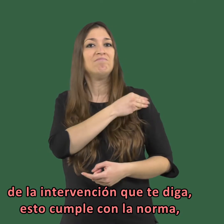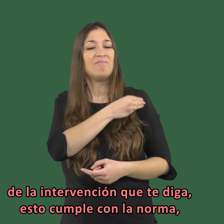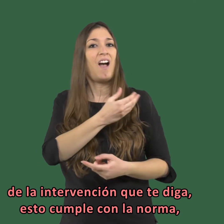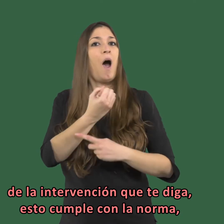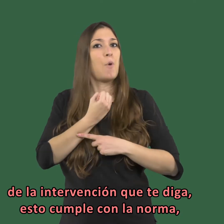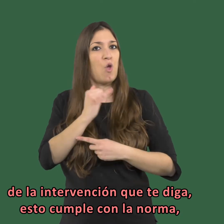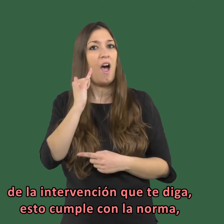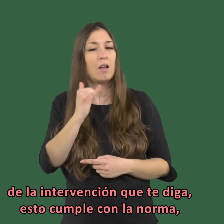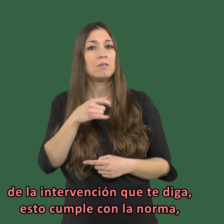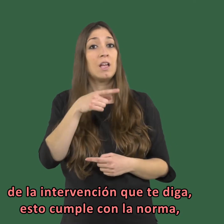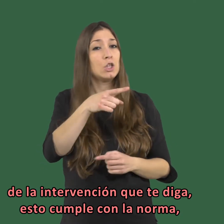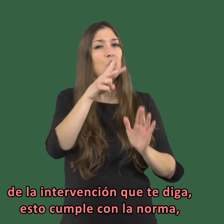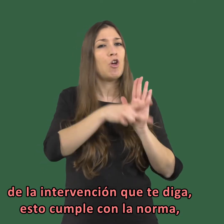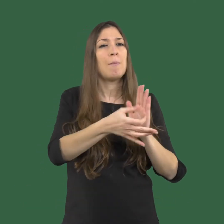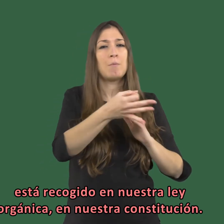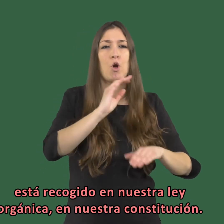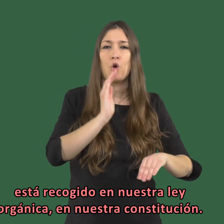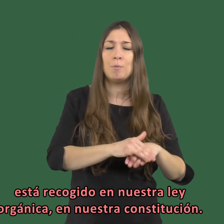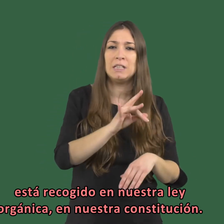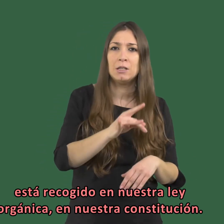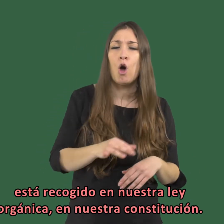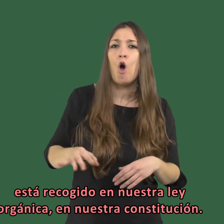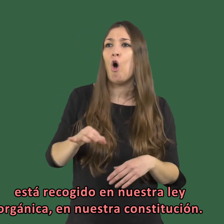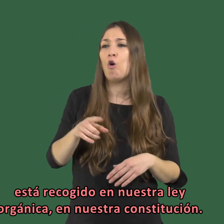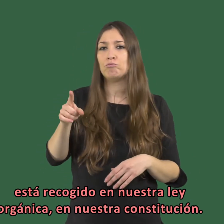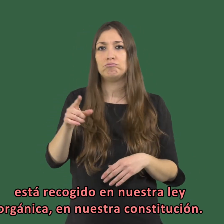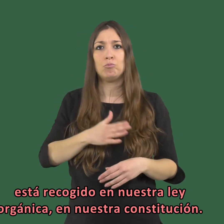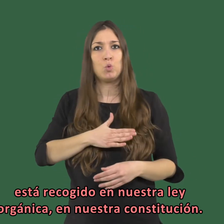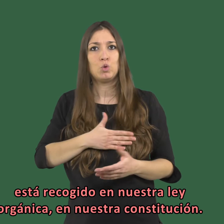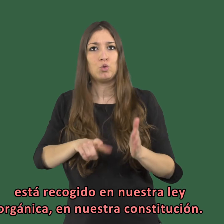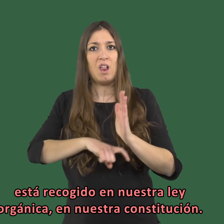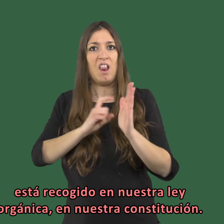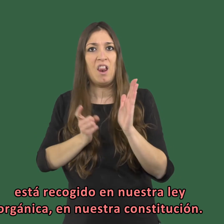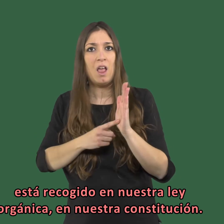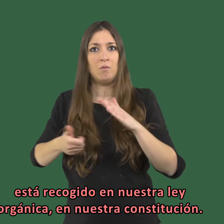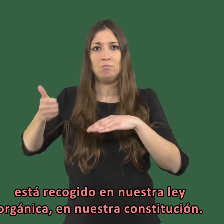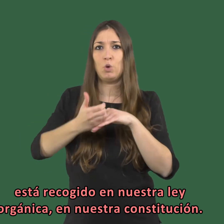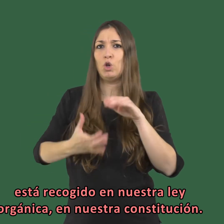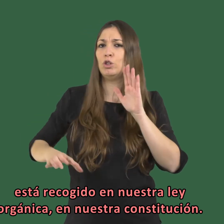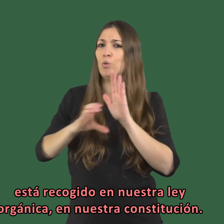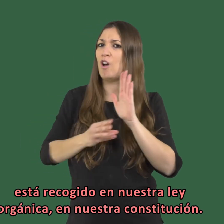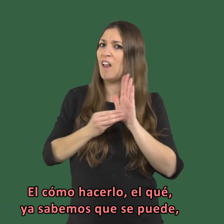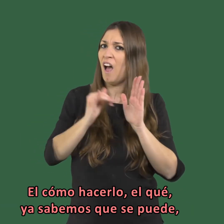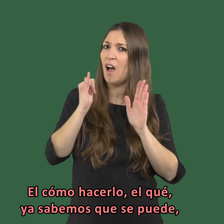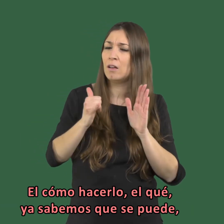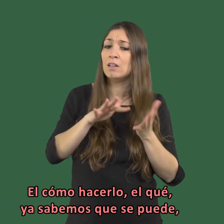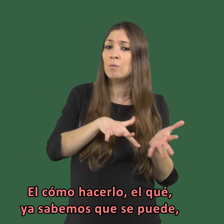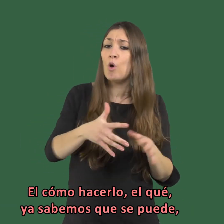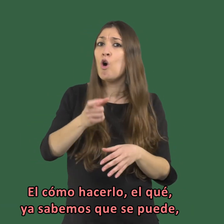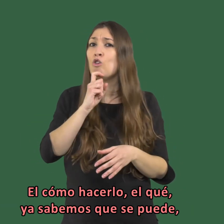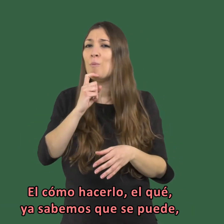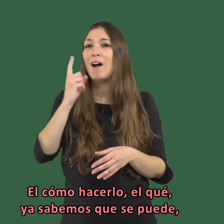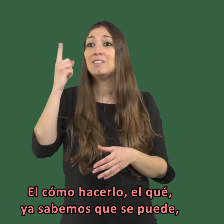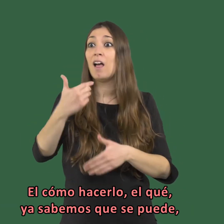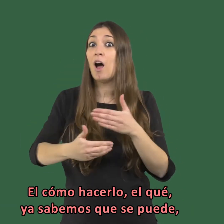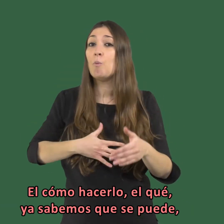diga esto cumple con la norma, está recogido en nuestra ley orgánica, en nuestra Constitución, el cómo hacerlo, el